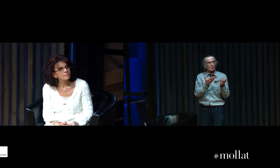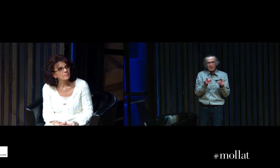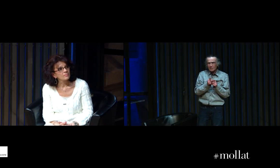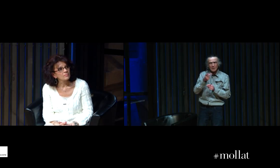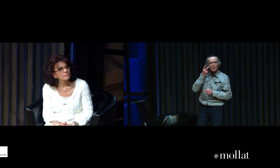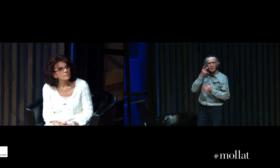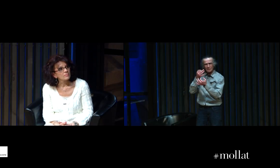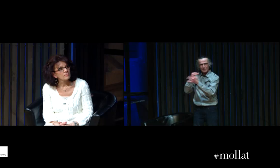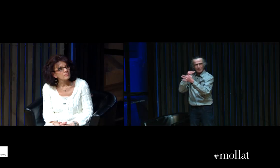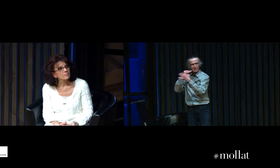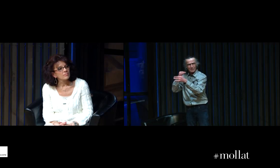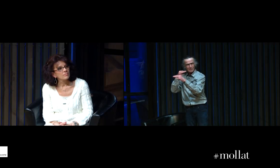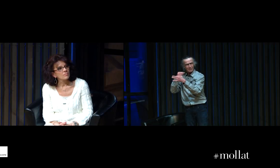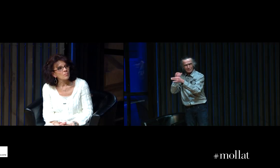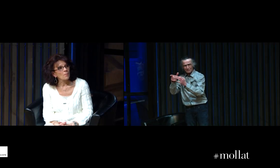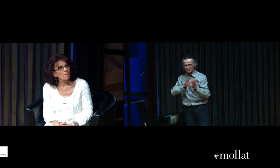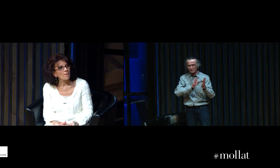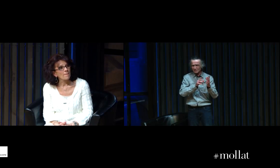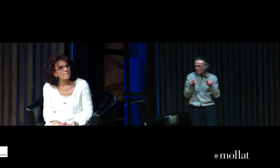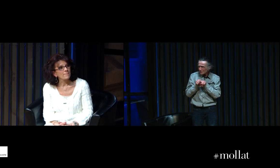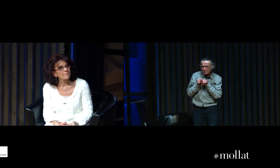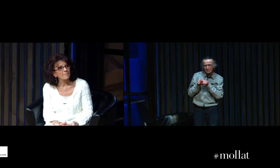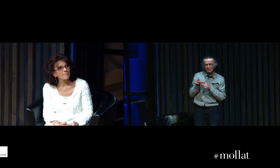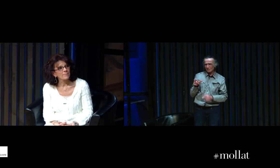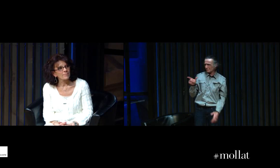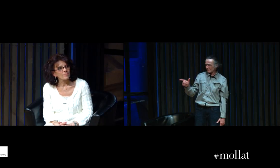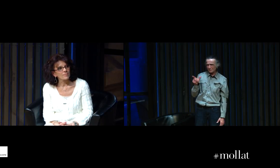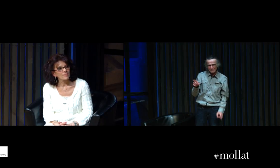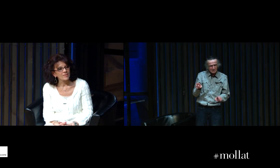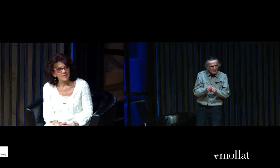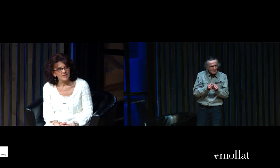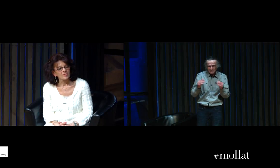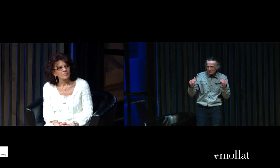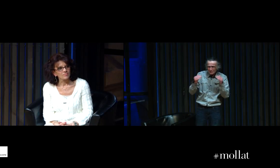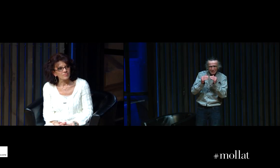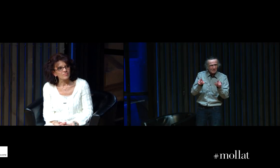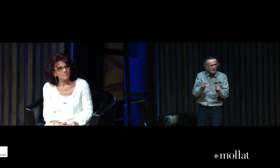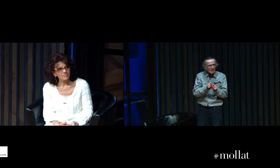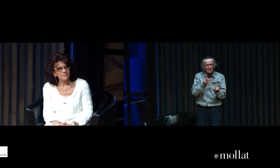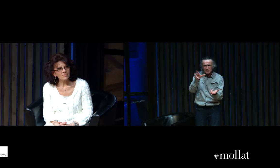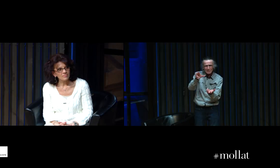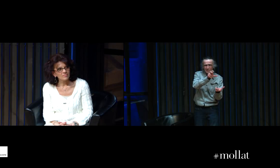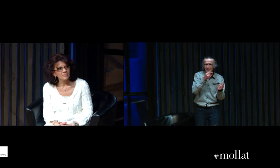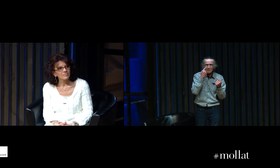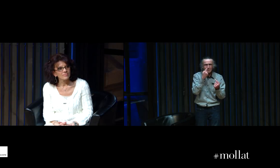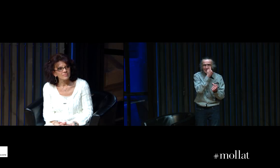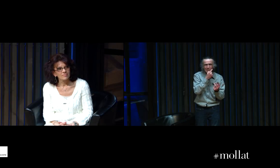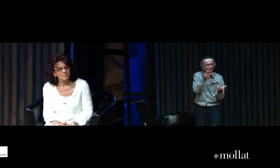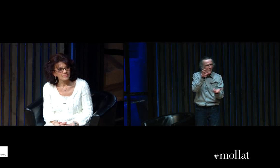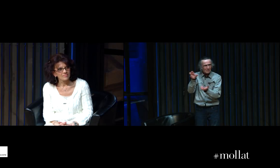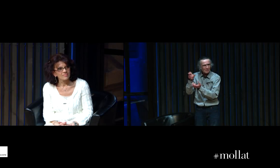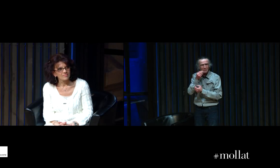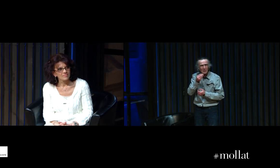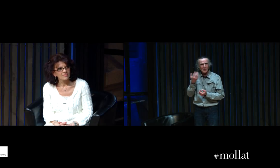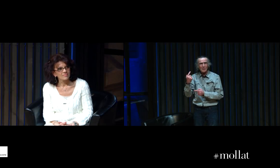Donc pour revenir à la langue des signes, c'est un petit peu comme la parole des entendants. Nous, c'est comme ça qu'on la définit, au même niveau, pas plus haut, pas plus